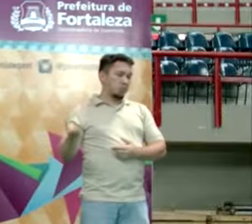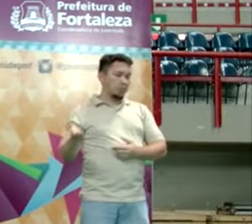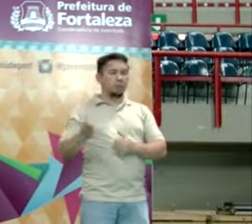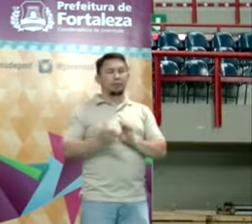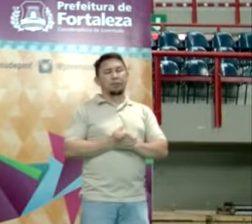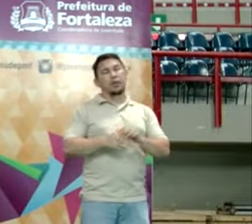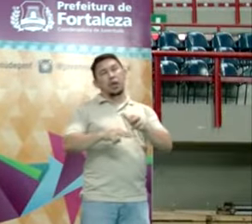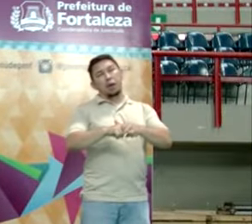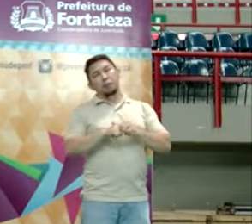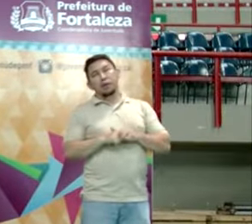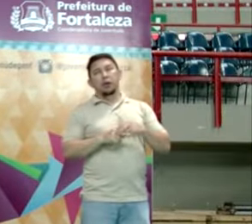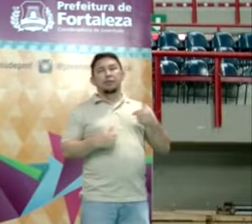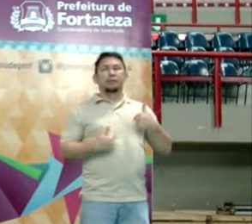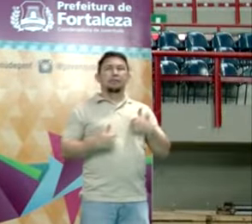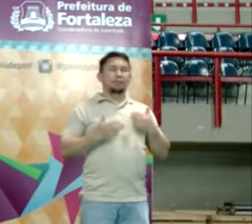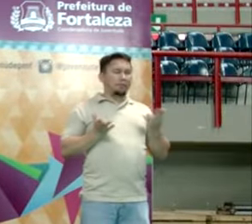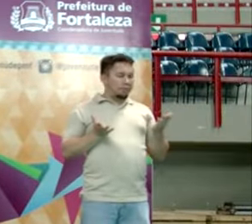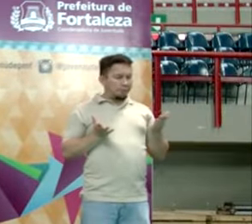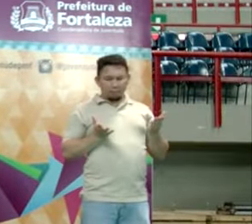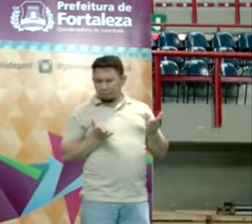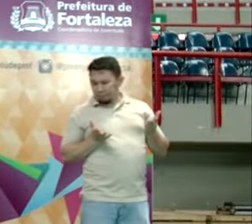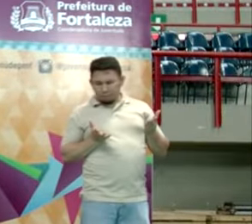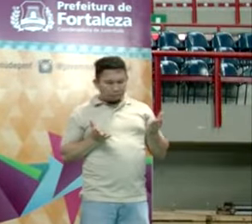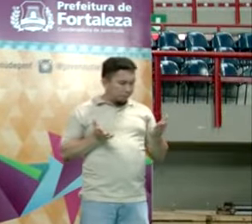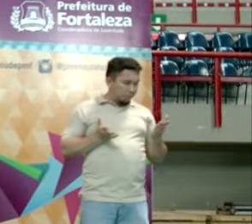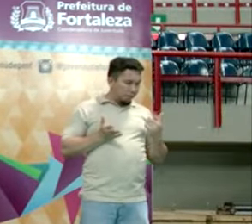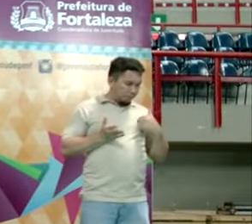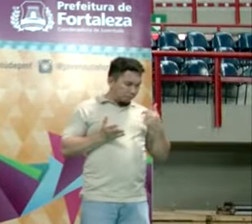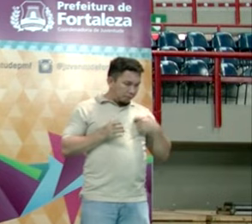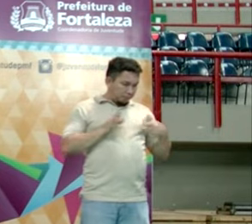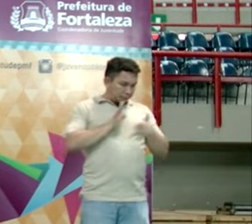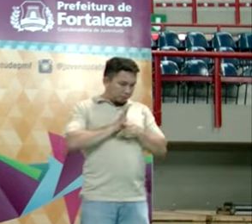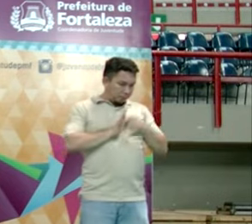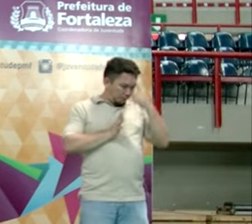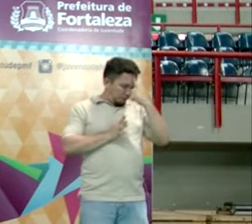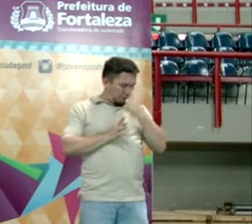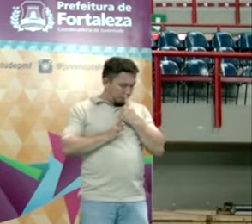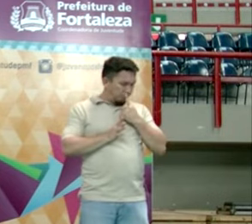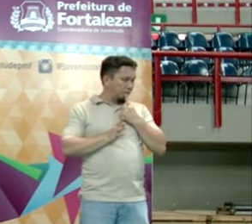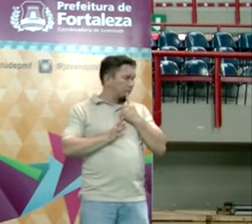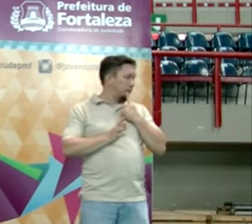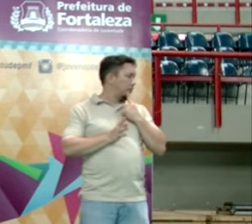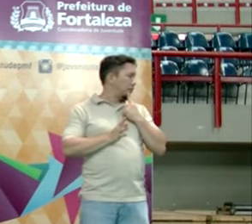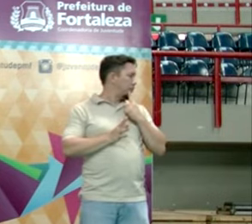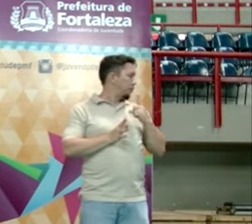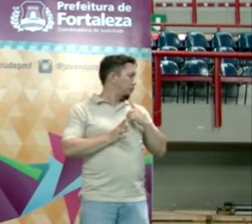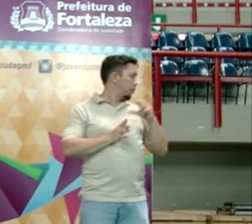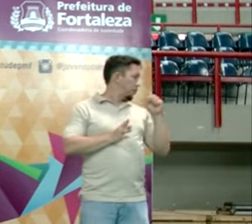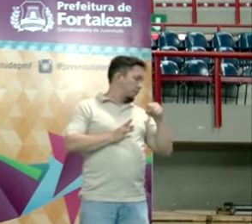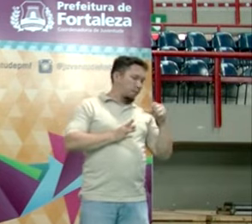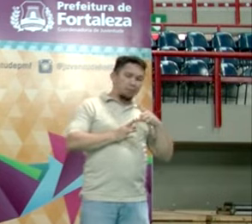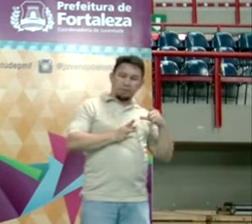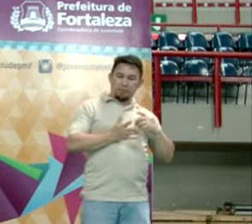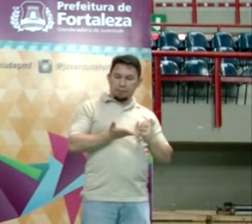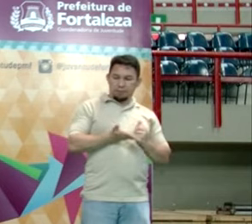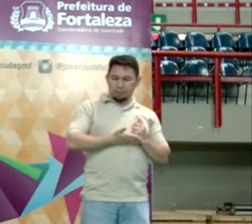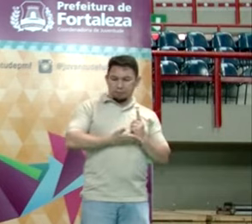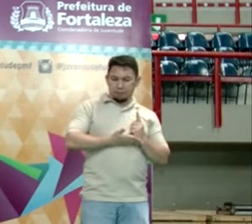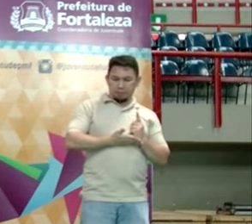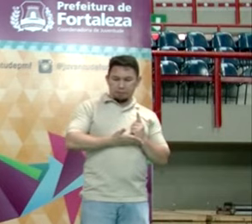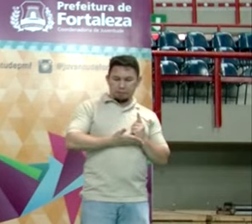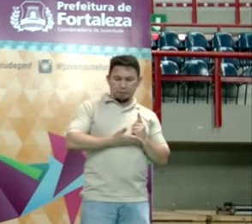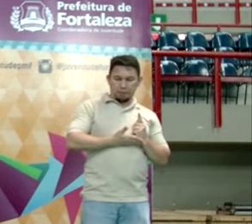Certo? Então, eu vou comprar de acordo com as minhas possibilidades. Se eu for comprar